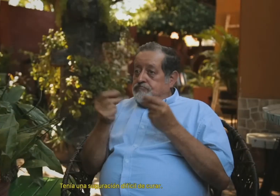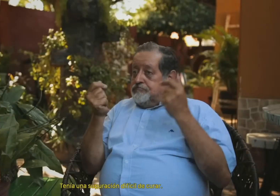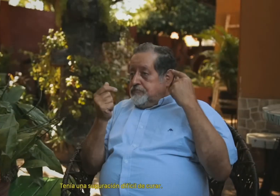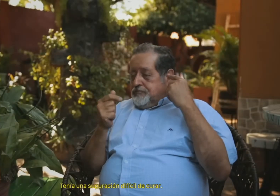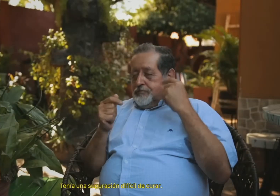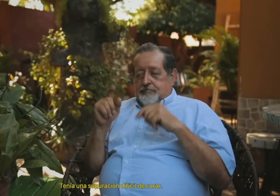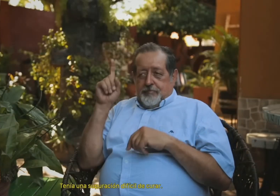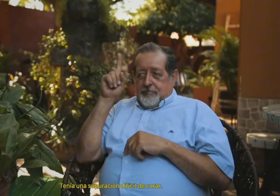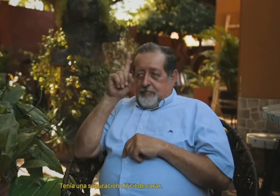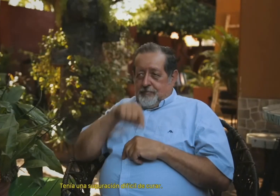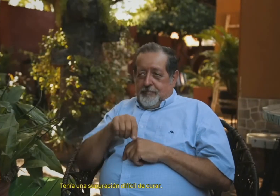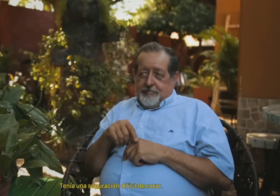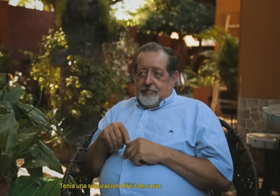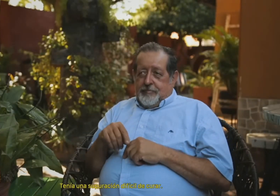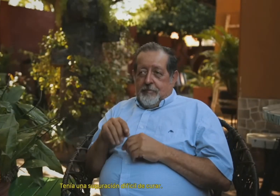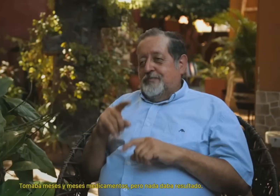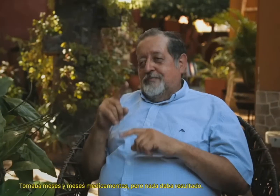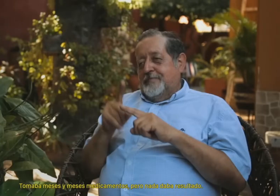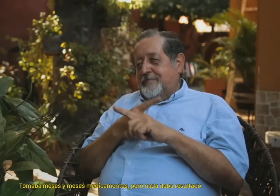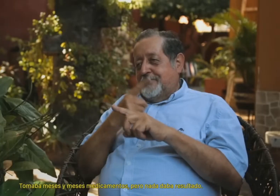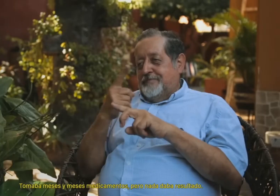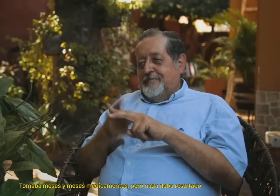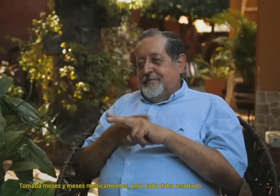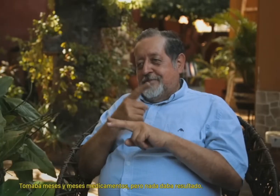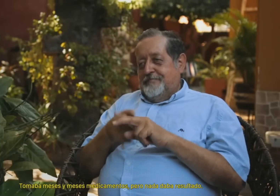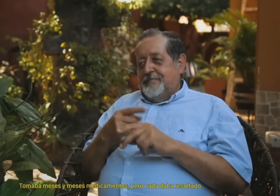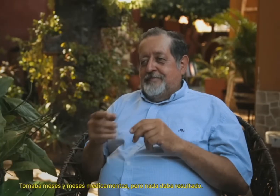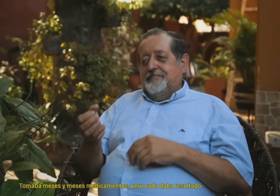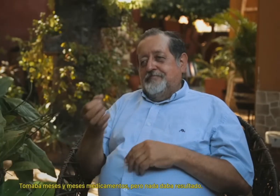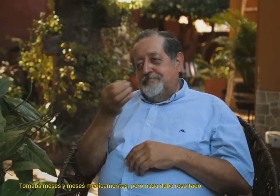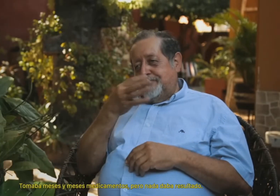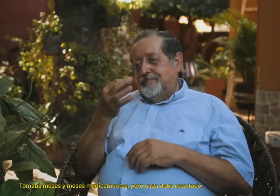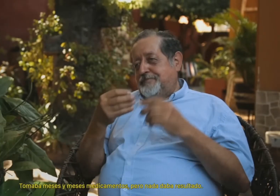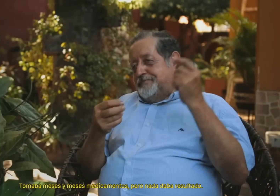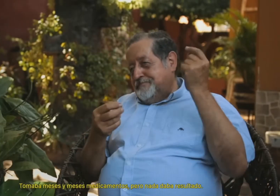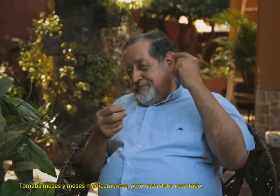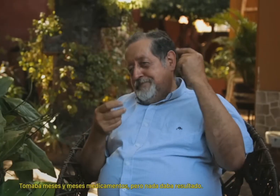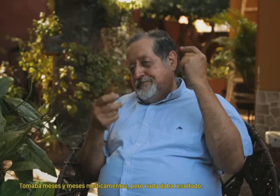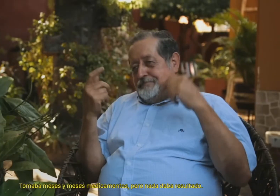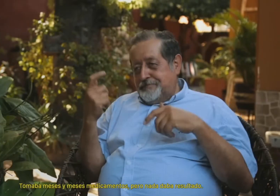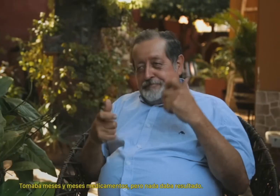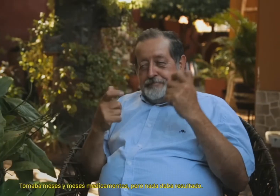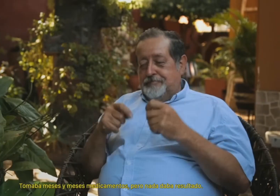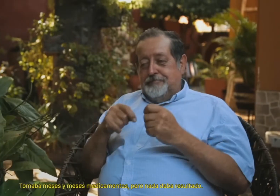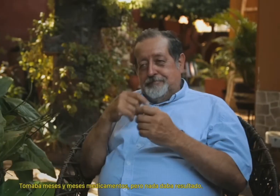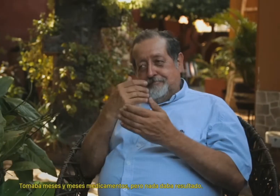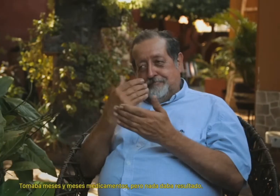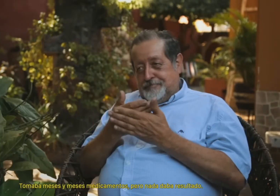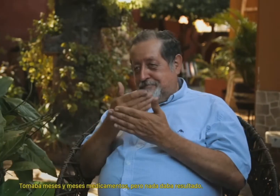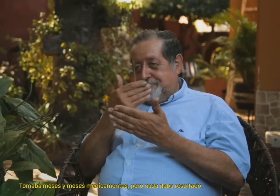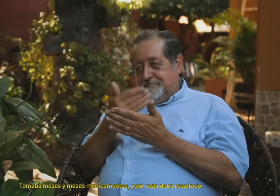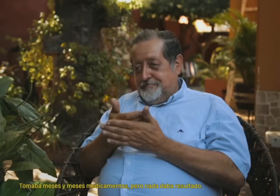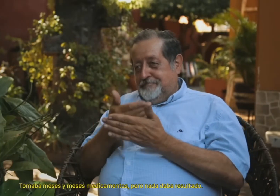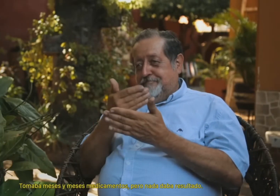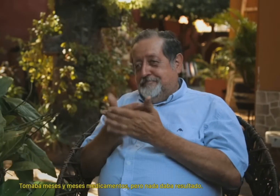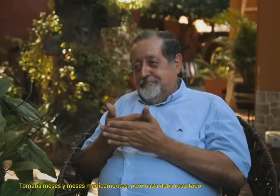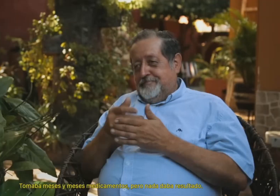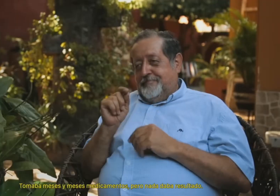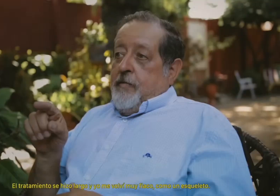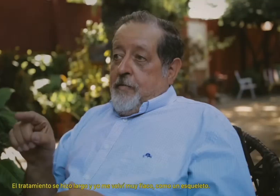una supuración difícil de curar. Tomaba meses y meses medicamentos, pero nada daba